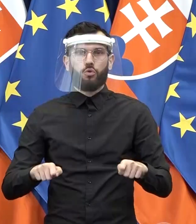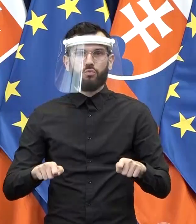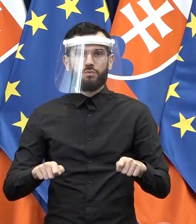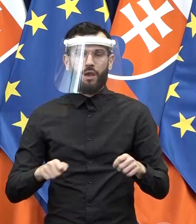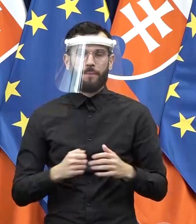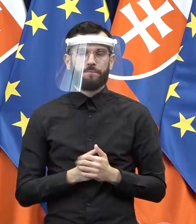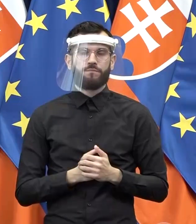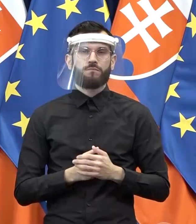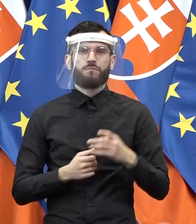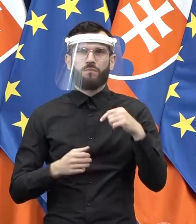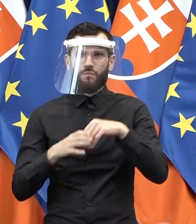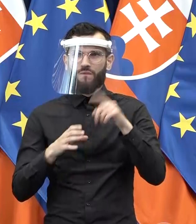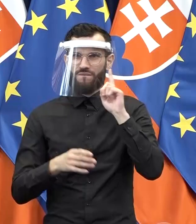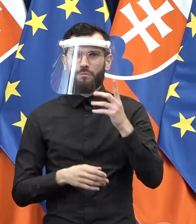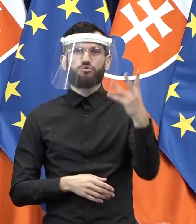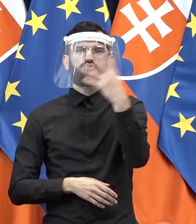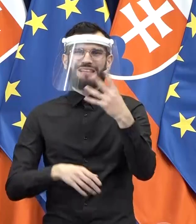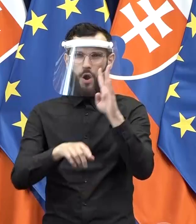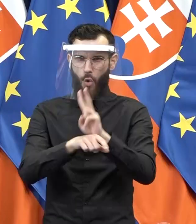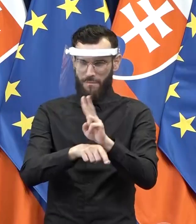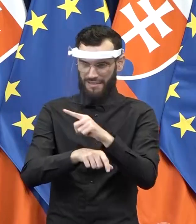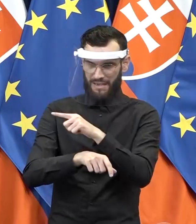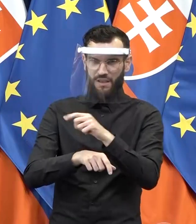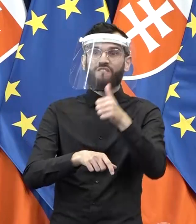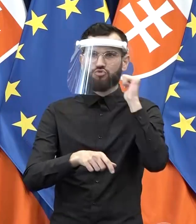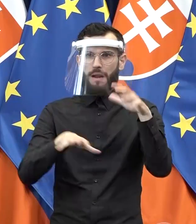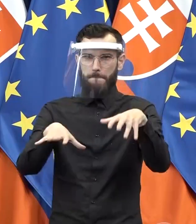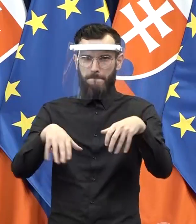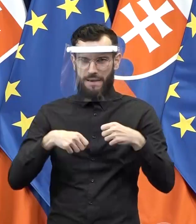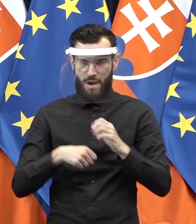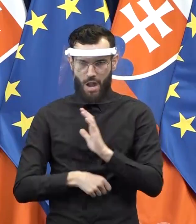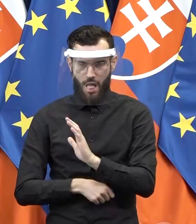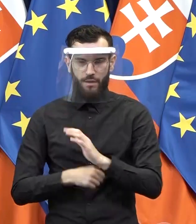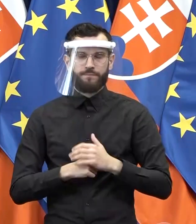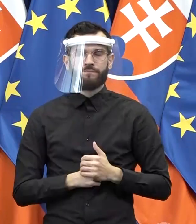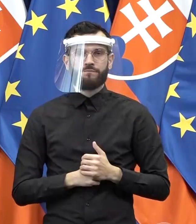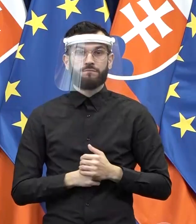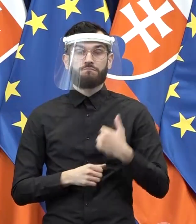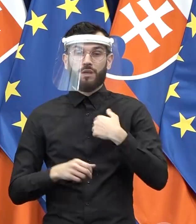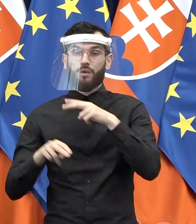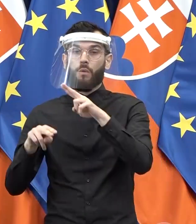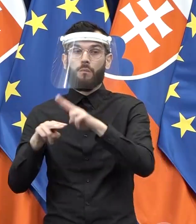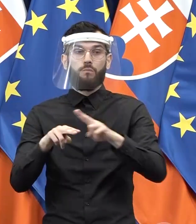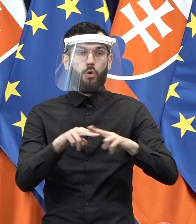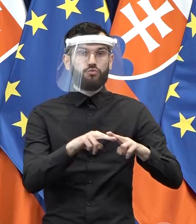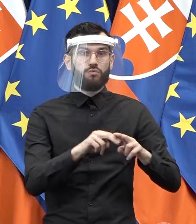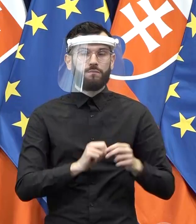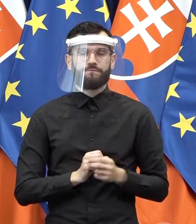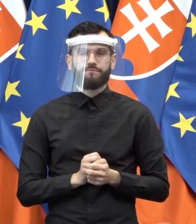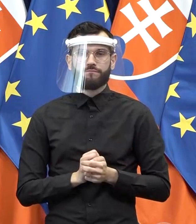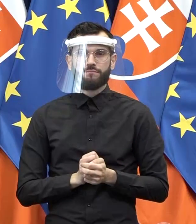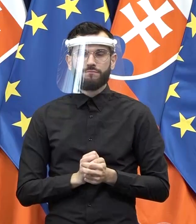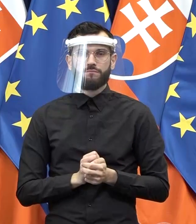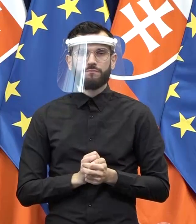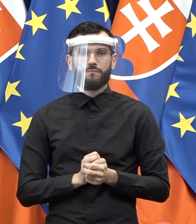aj pri všetkých týchto viac ako 40 opatreniach, ktoré sme včera prijali alebo rozhodli, postupovať opäť nie